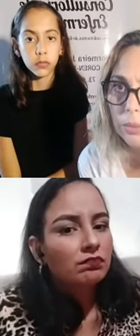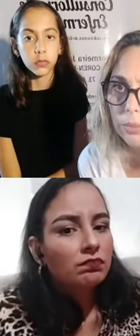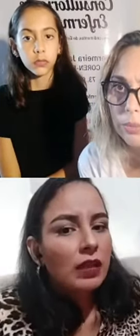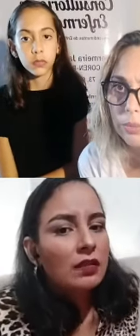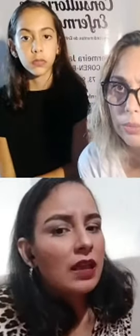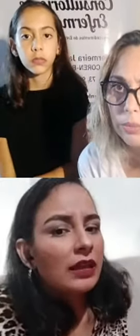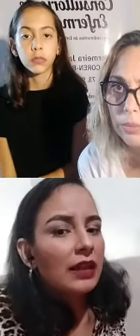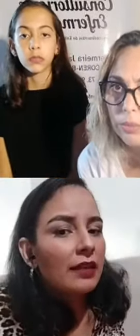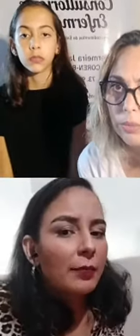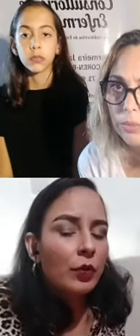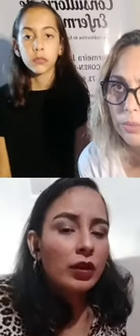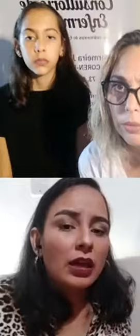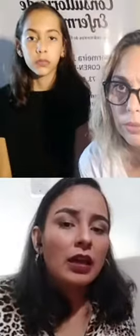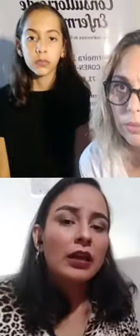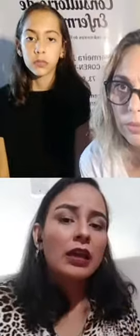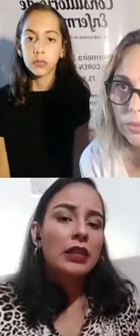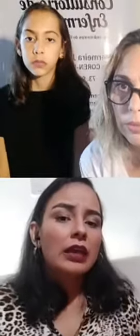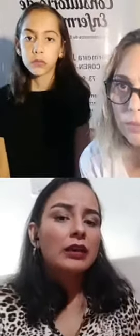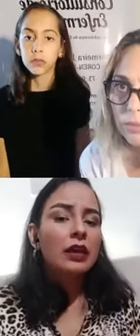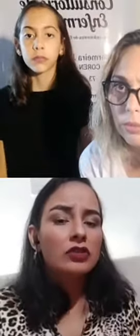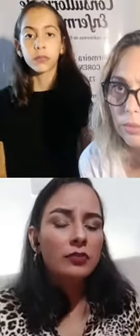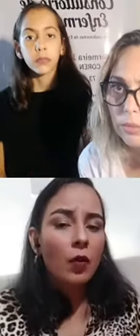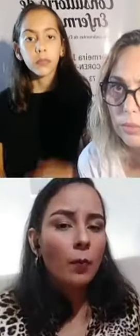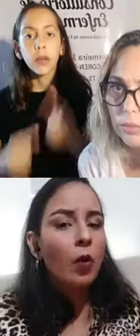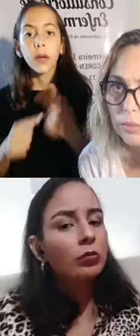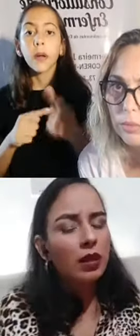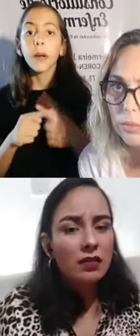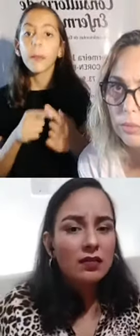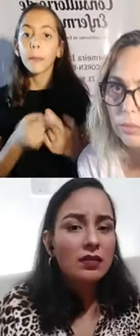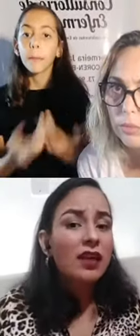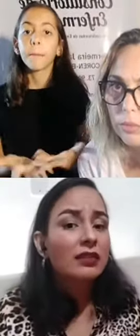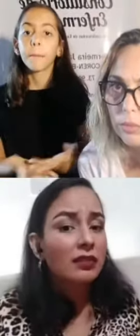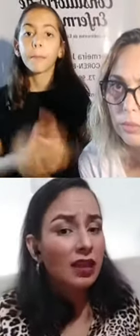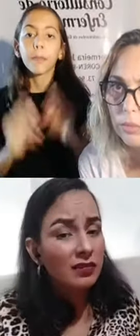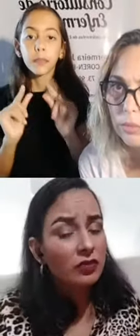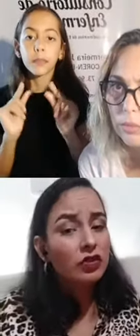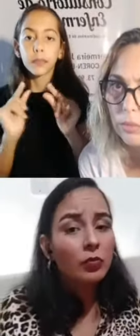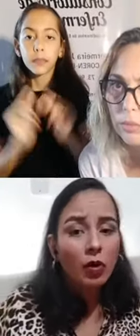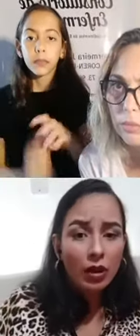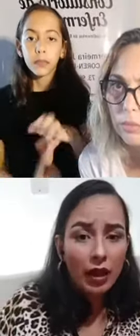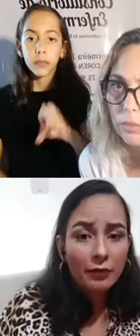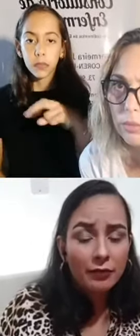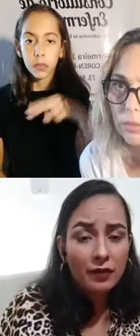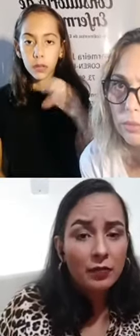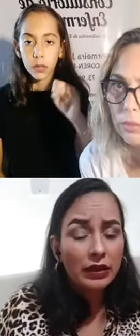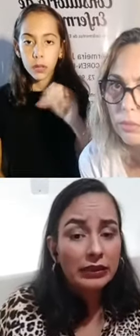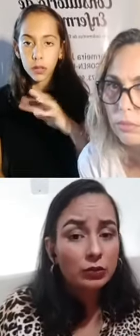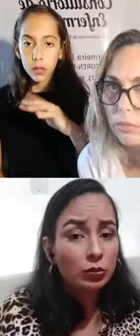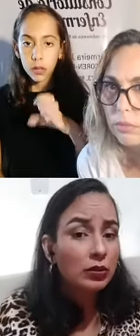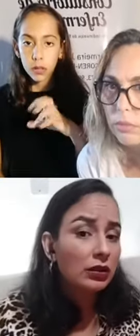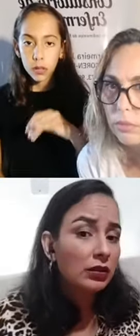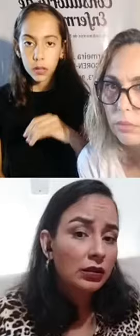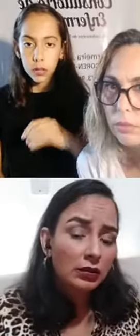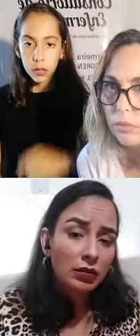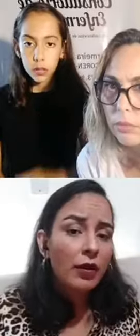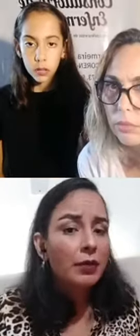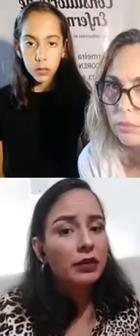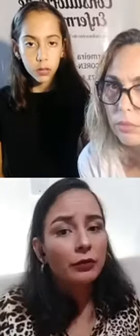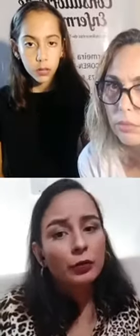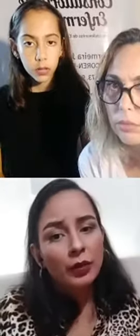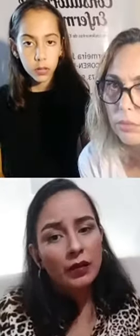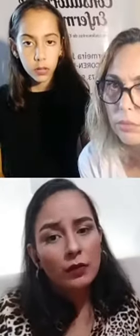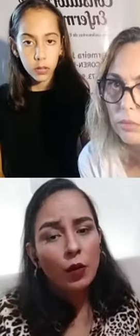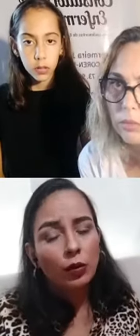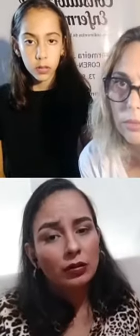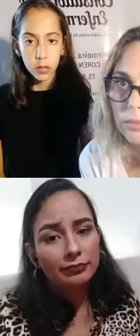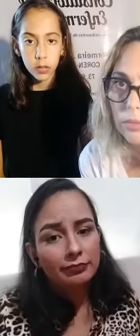comentário. Certeza, porque quem tiver um pouco dessa sensatez e de olhar, fazer uma leitura, não vai mandar o